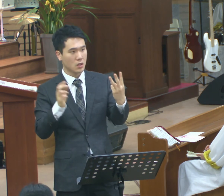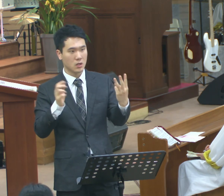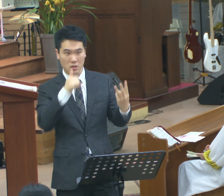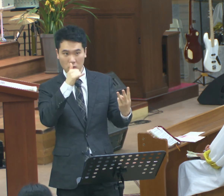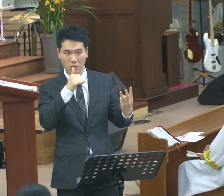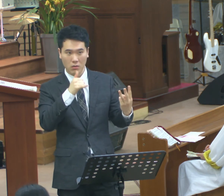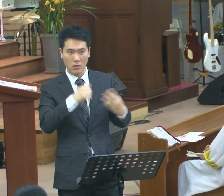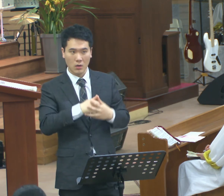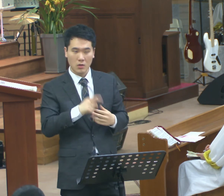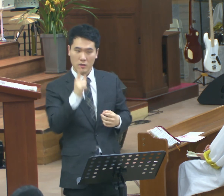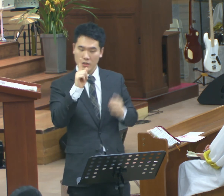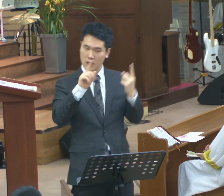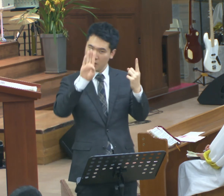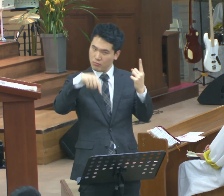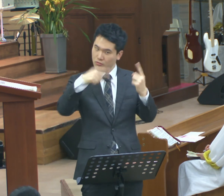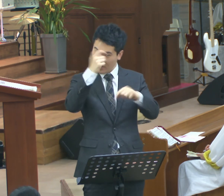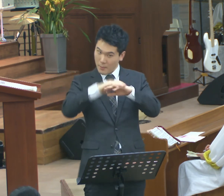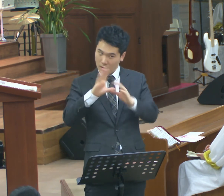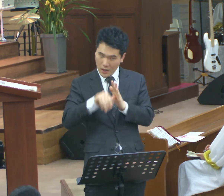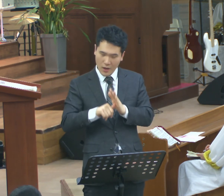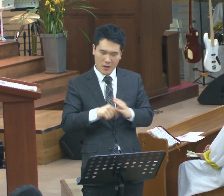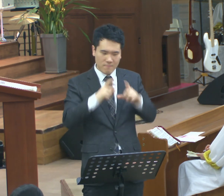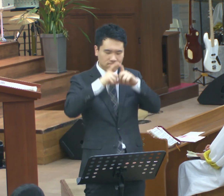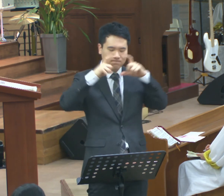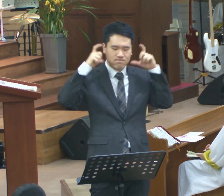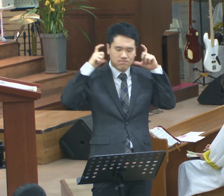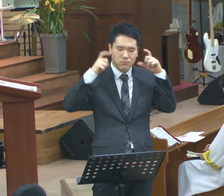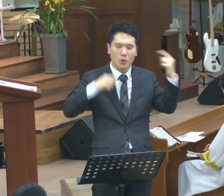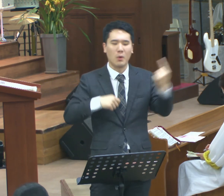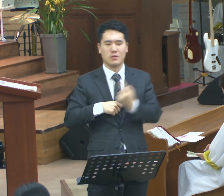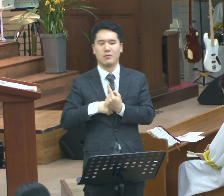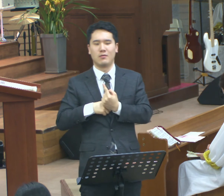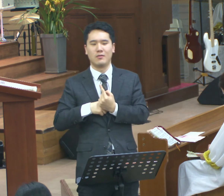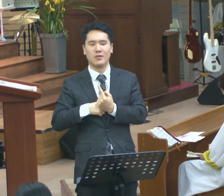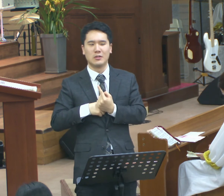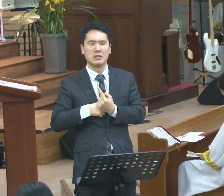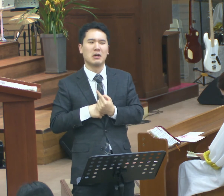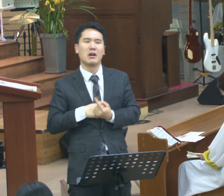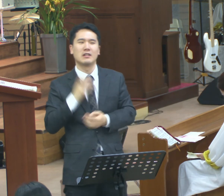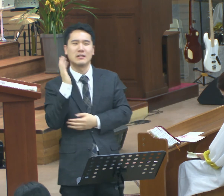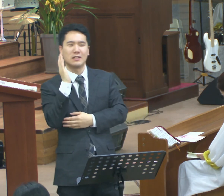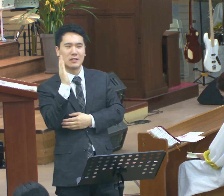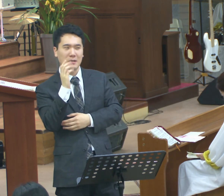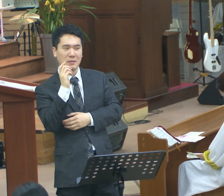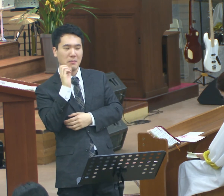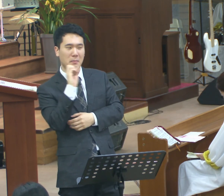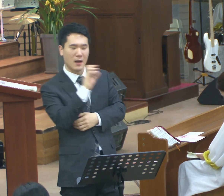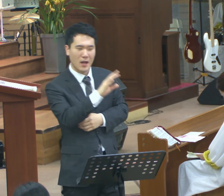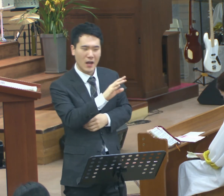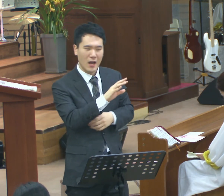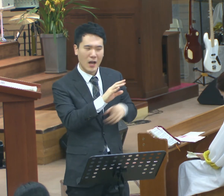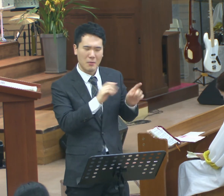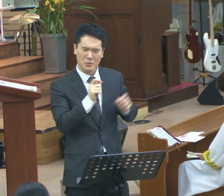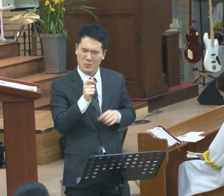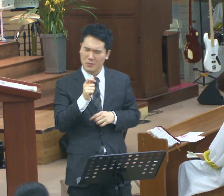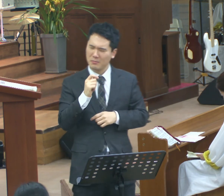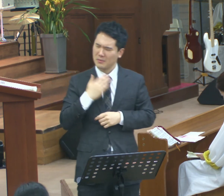쓰고 왔더라고요. 그분들 시험 들었으면 어떡하지? 물론 뭐 호흡기가 너무 안 좋아서 쓰셔야 될 분도